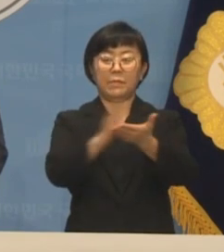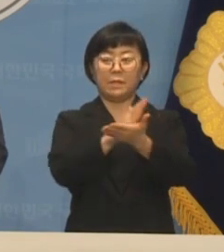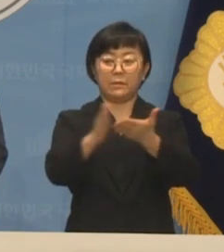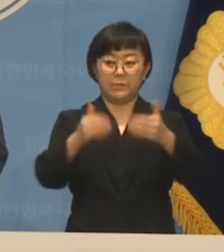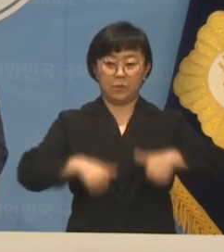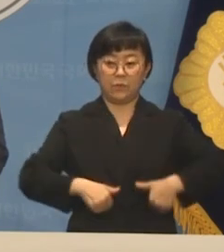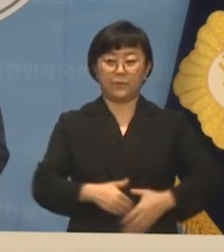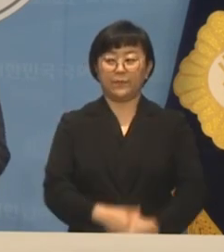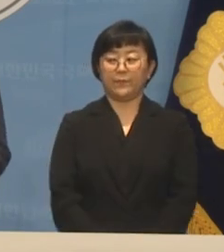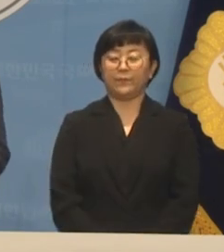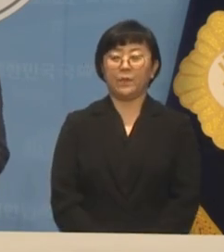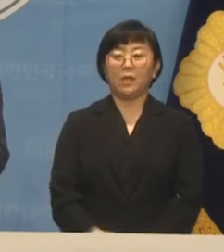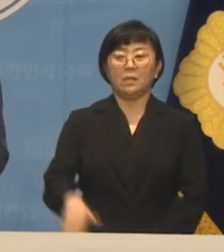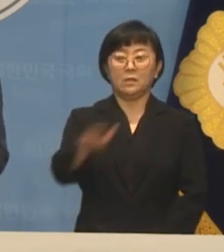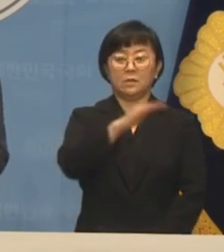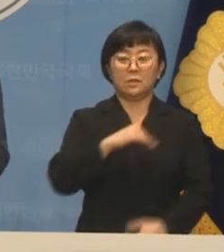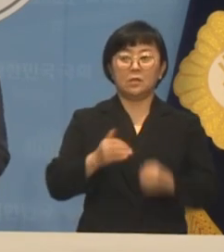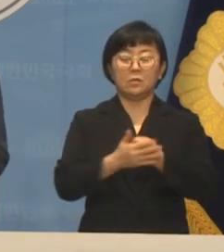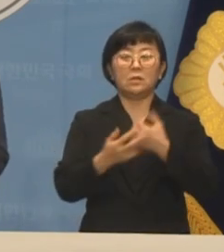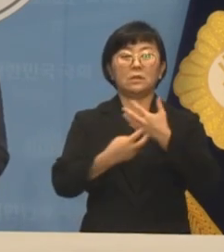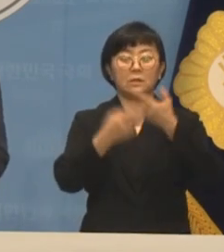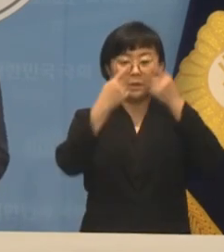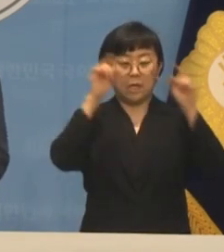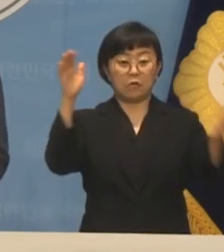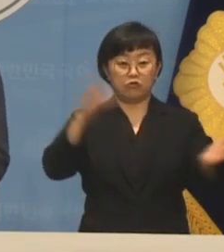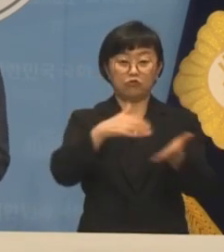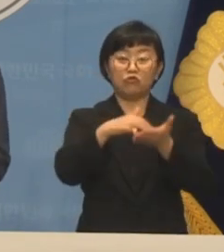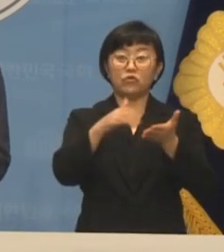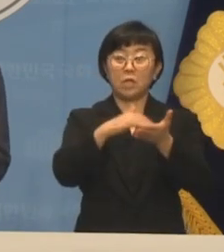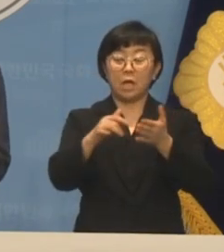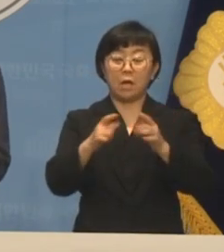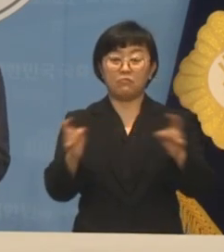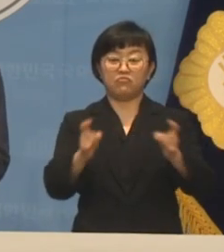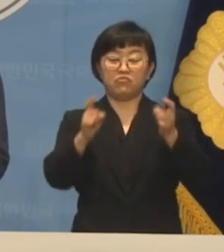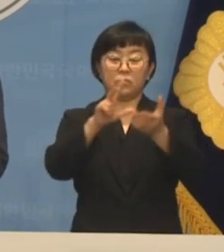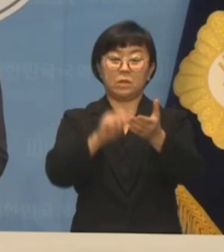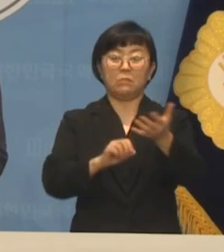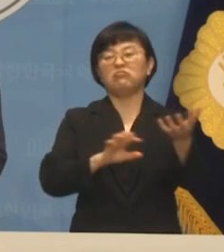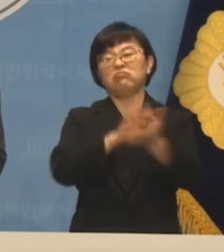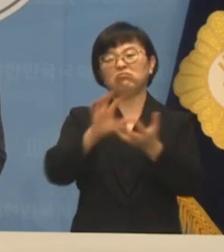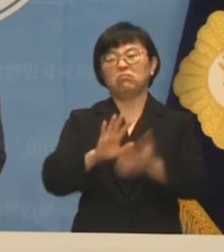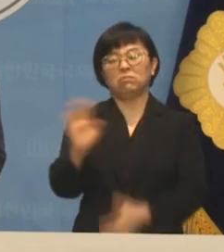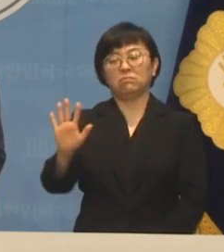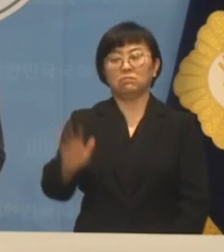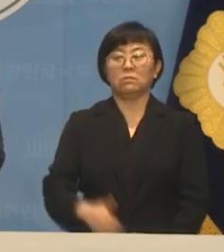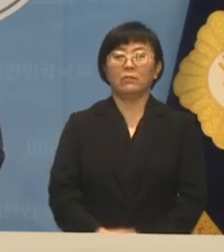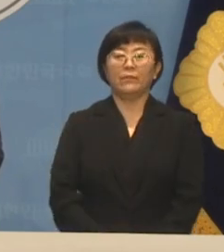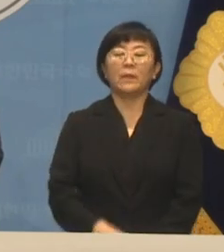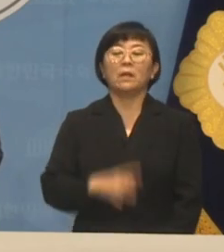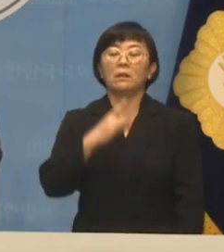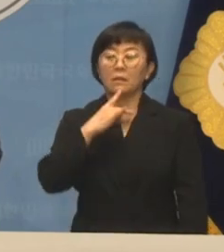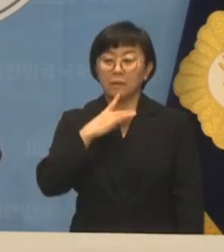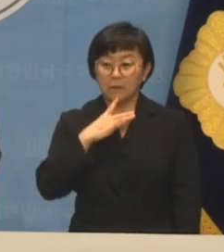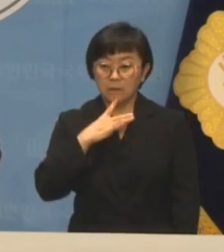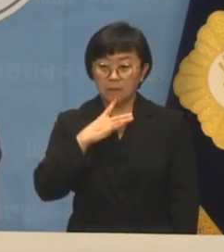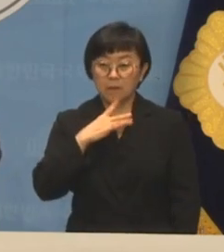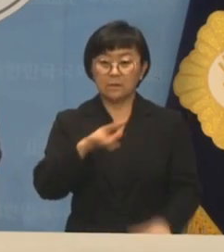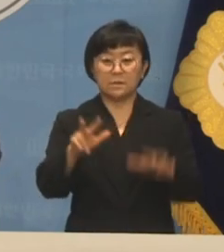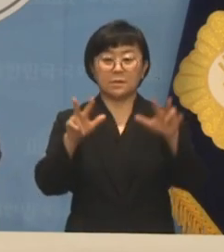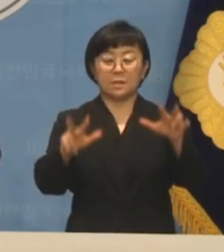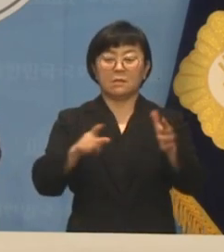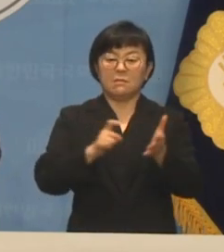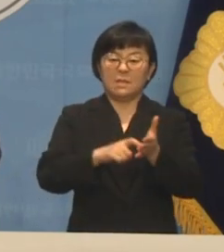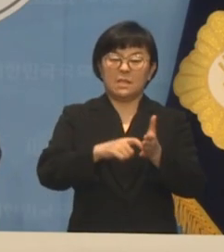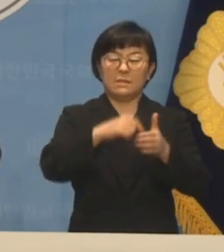좋겠습니다. 저희는 의대 정원 숫자 논란에 대해서는 언급하지 않겠습니다. 다만 지금